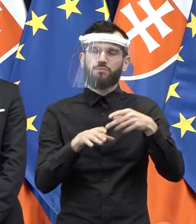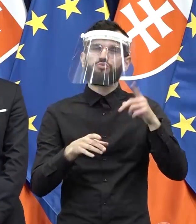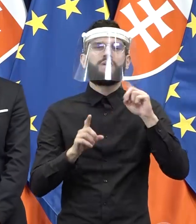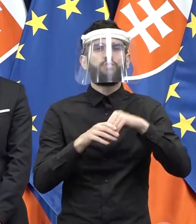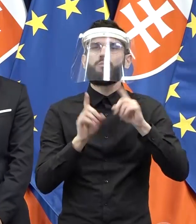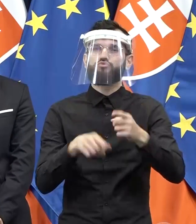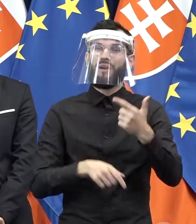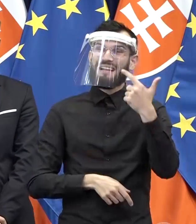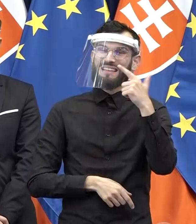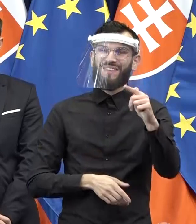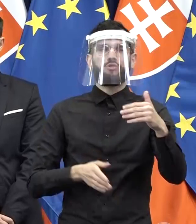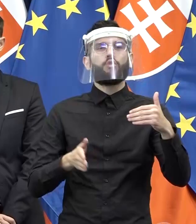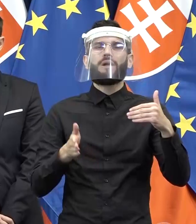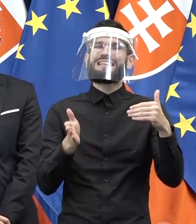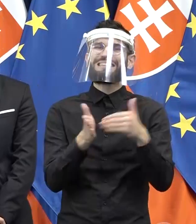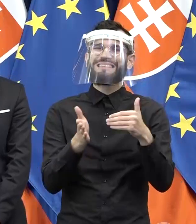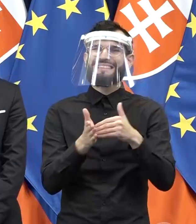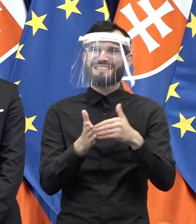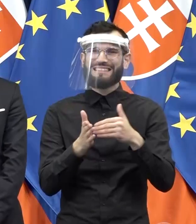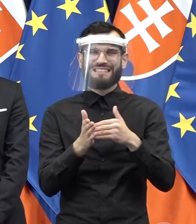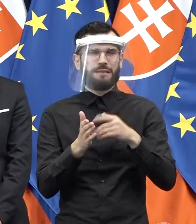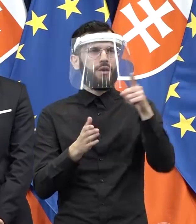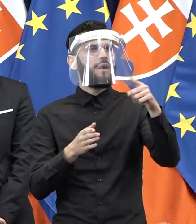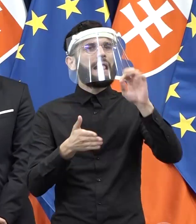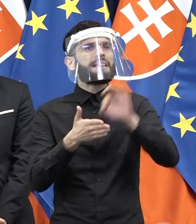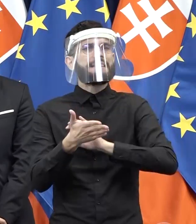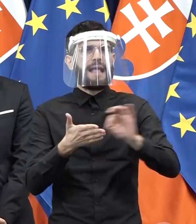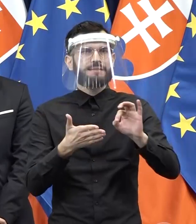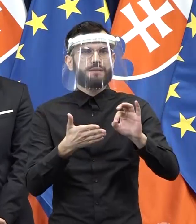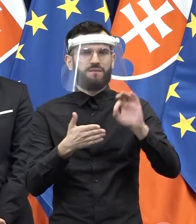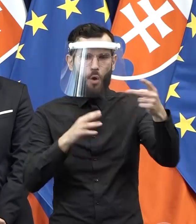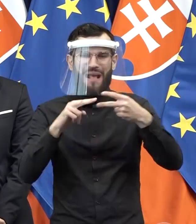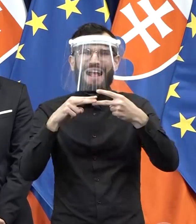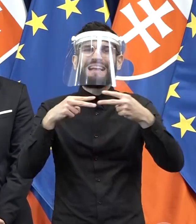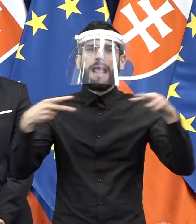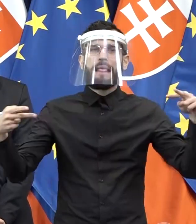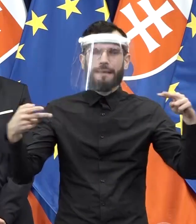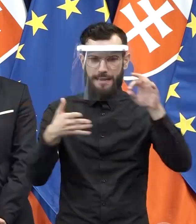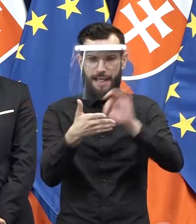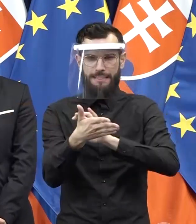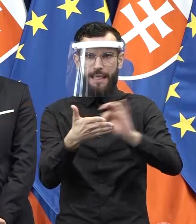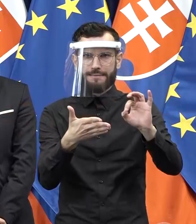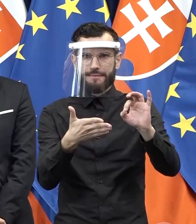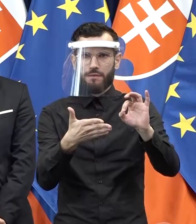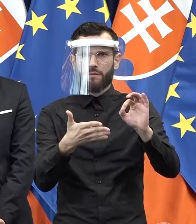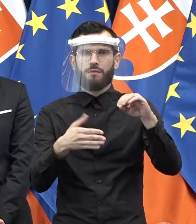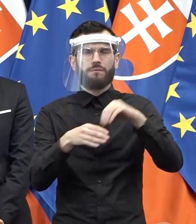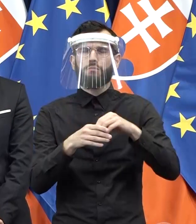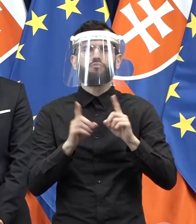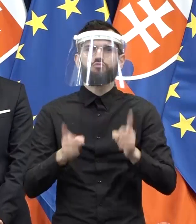tisíc PCR testov, to sú nie tie rýchlo testy, ale to sú práve tie genetické testy, na ktoré sme